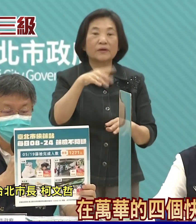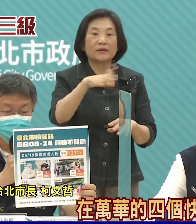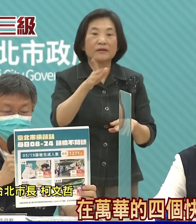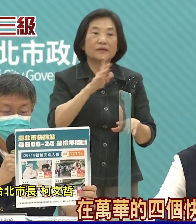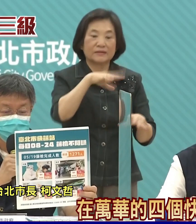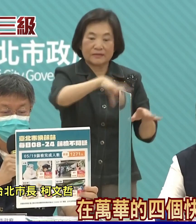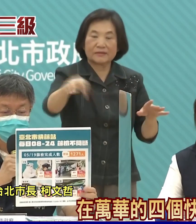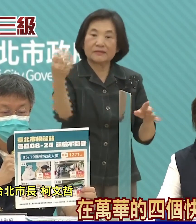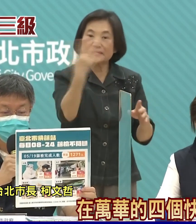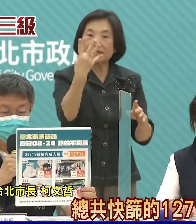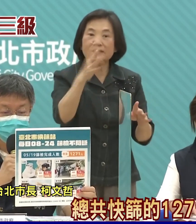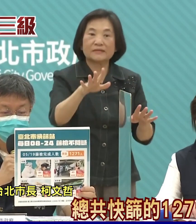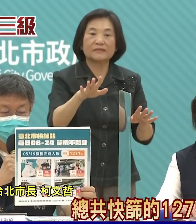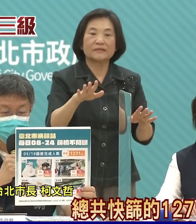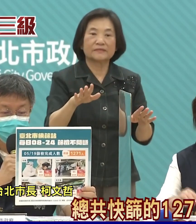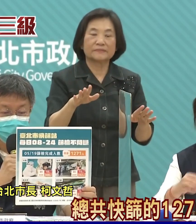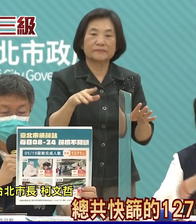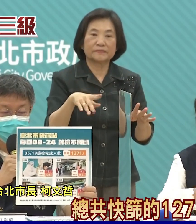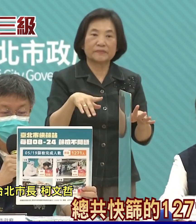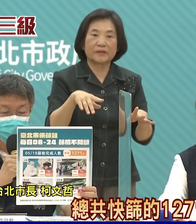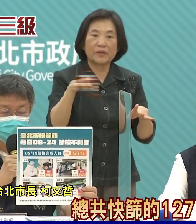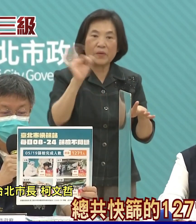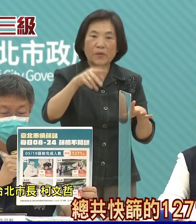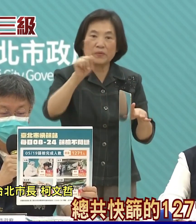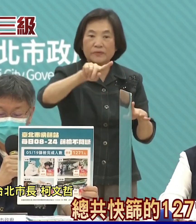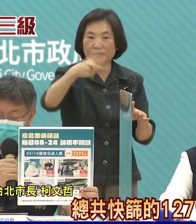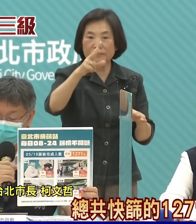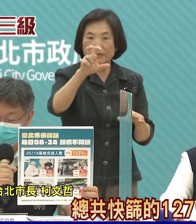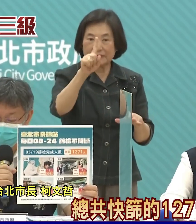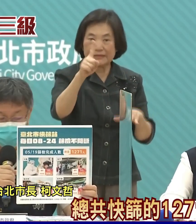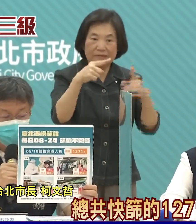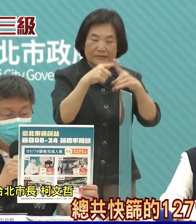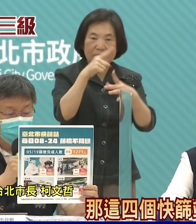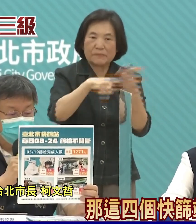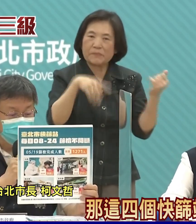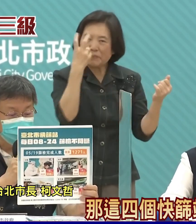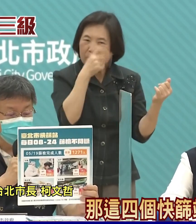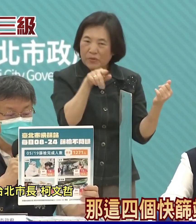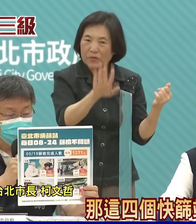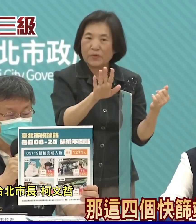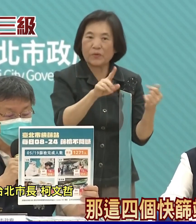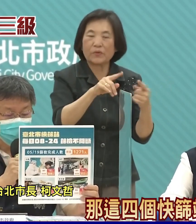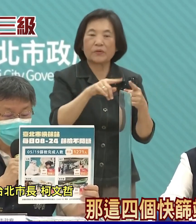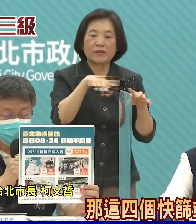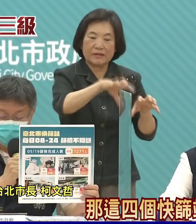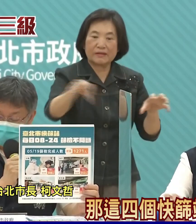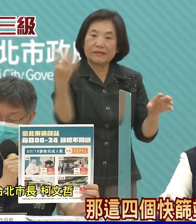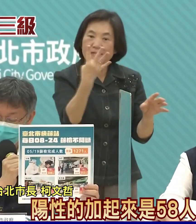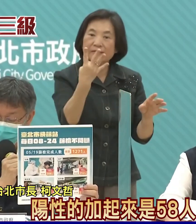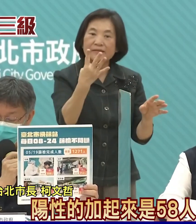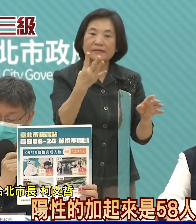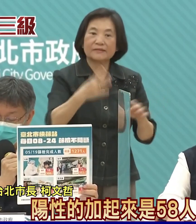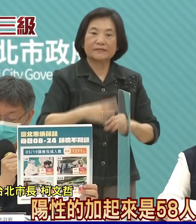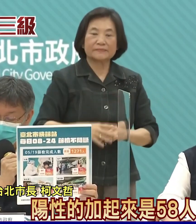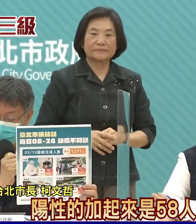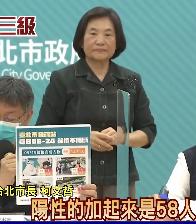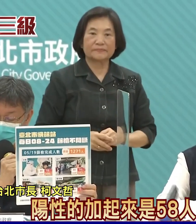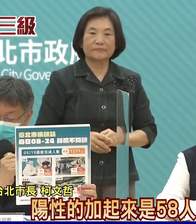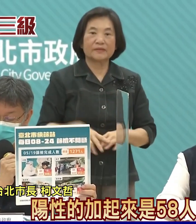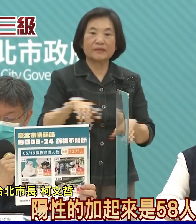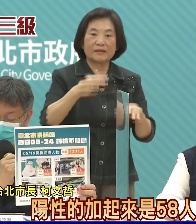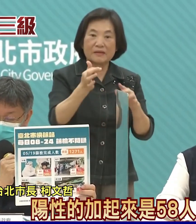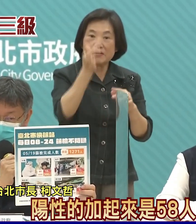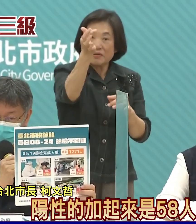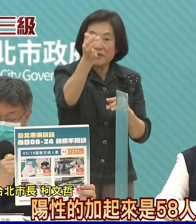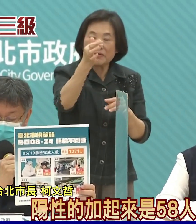个快筛站里的，总共快筛了1271人，那这四个快筛站阳